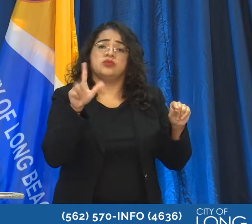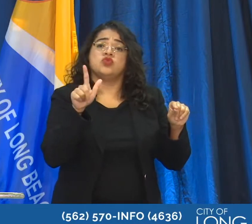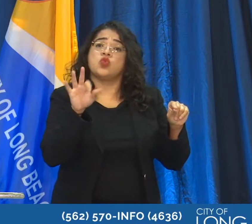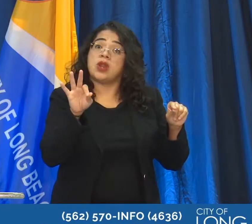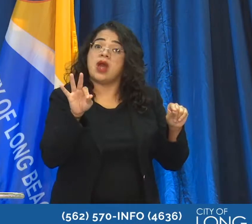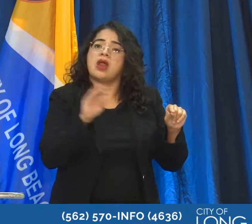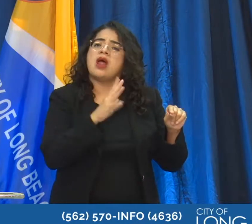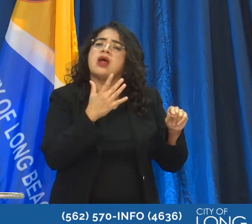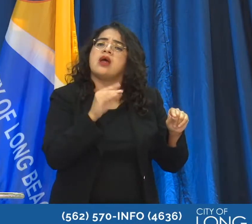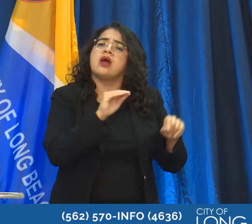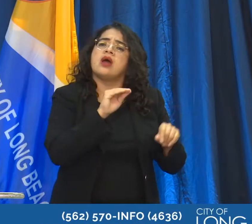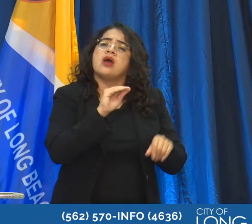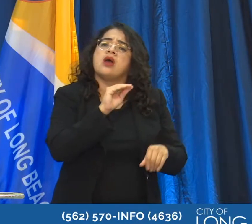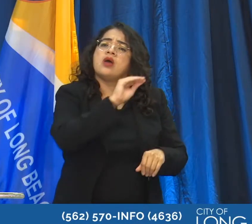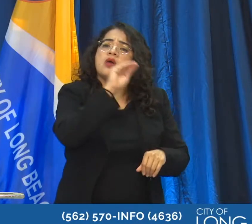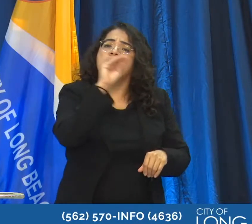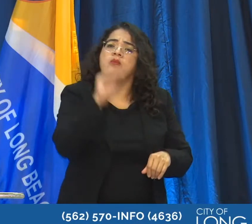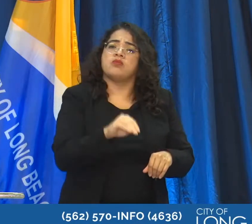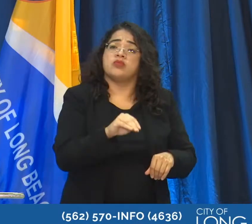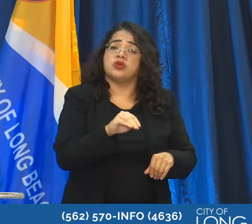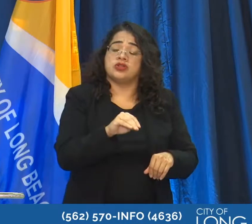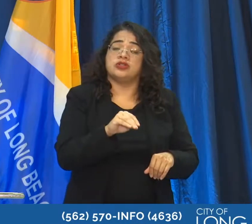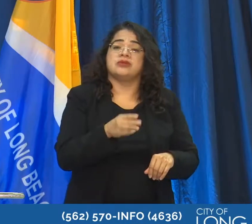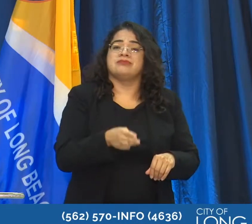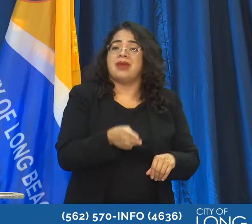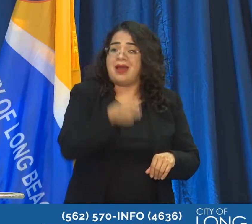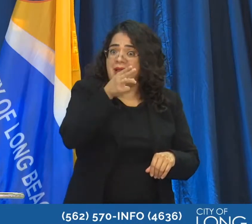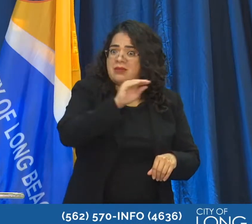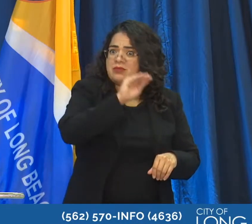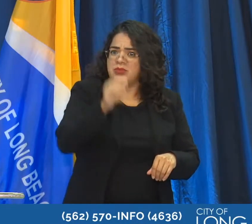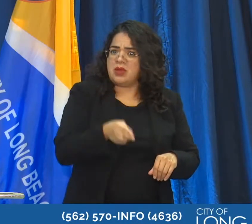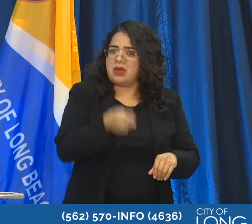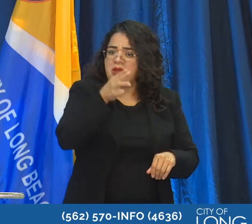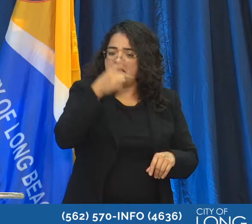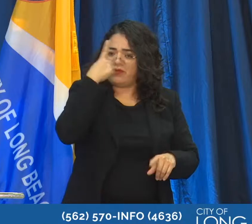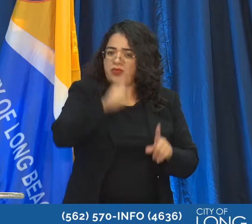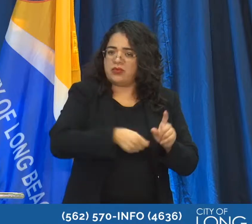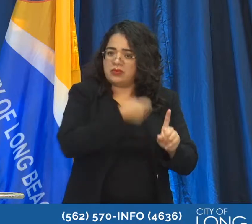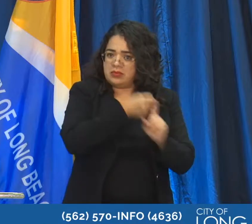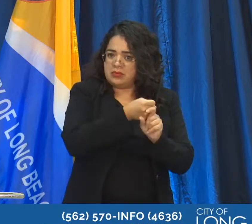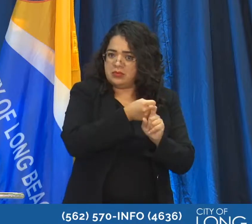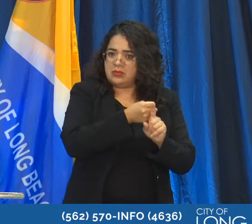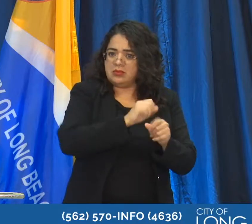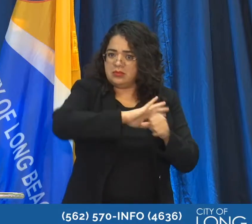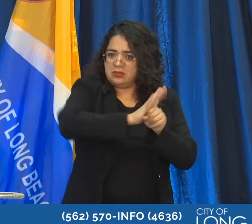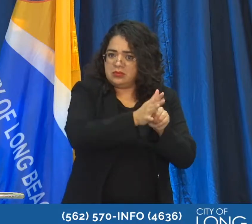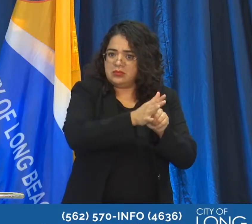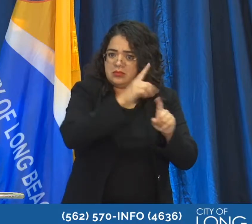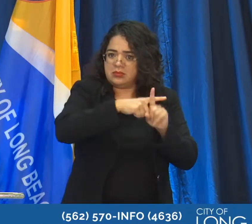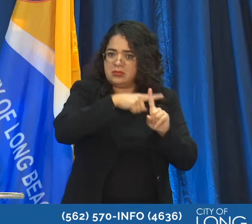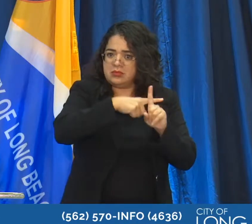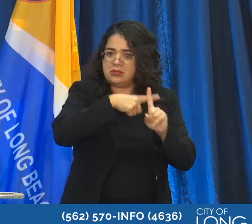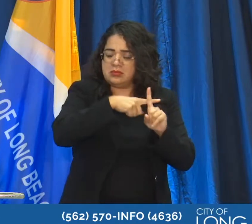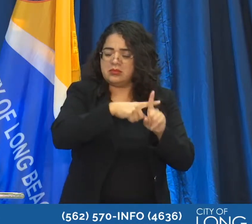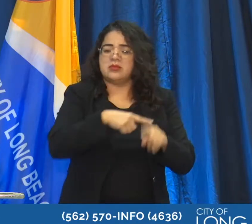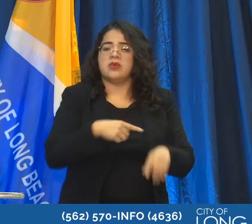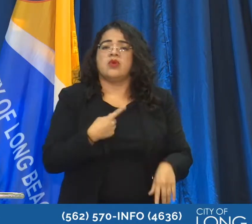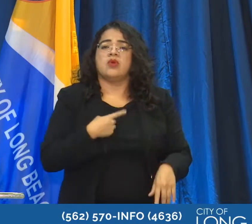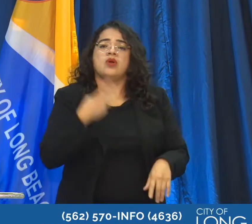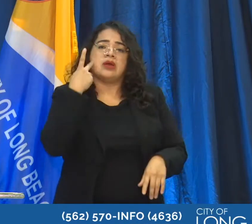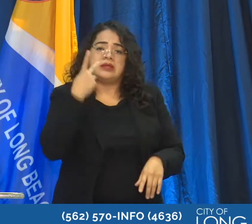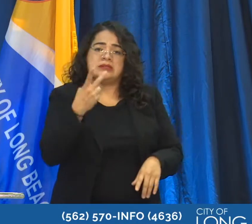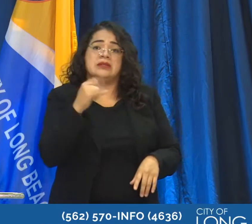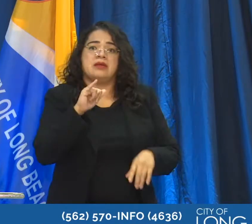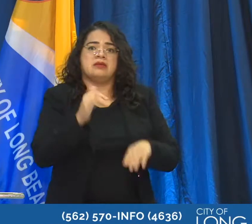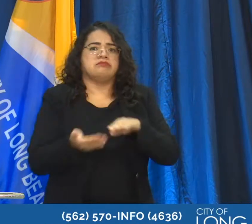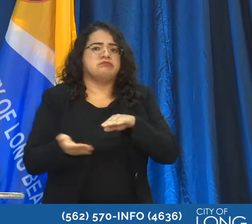29 años. Este grupo de edad tiene el mayor porcentaje de todos los grupos de edad en la ciudad. Estamos viendo un aumento en aquellas personas